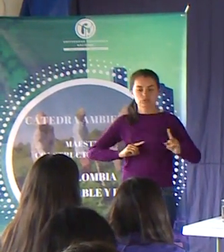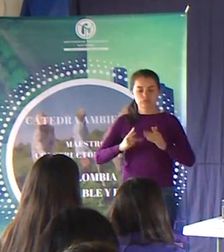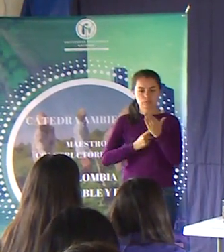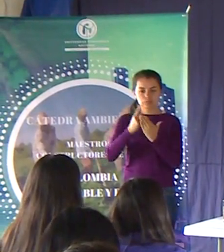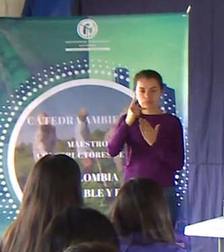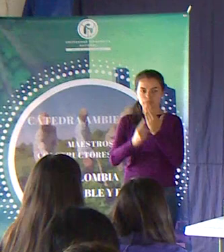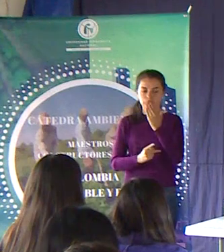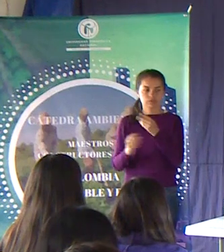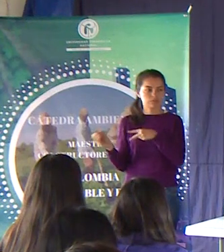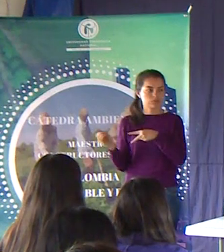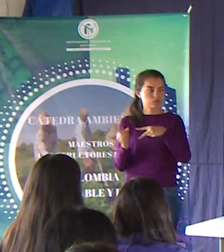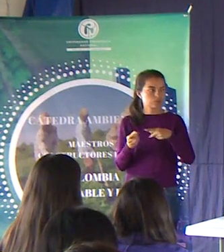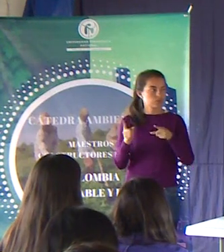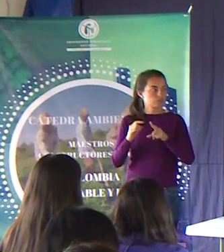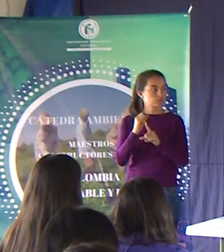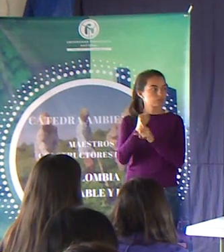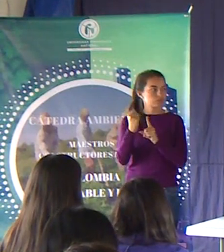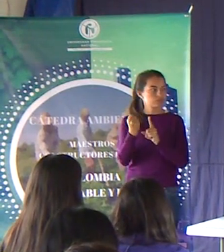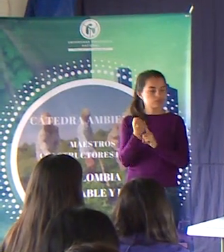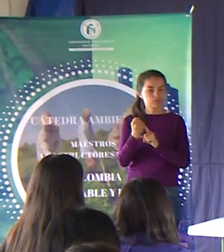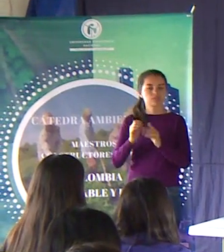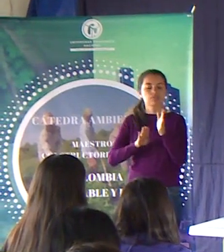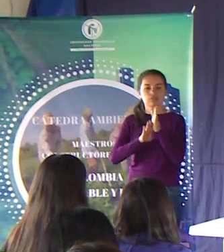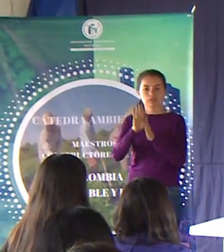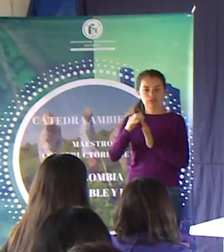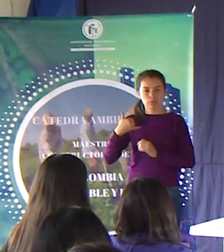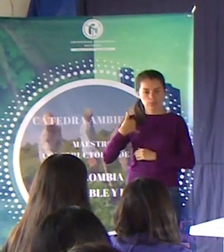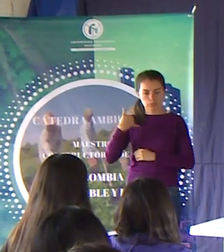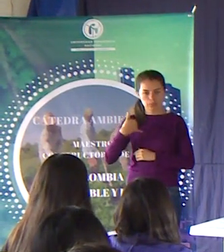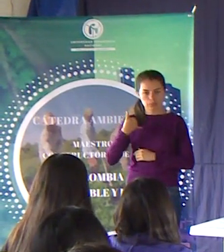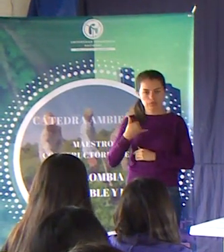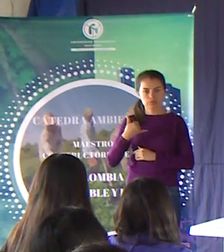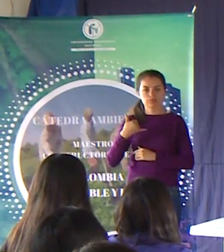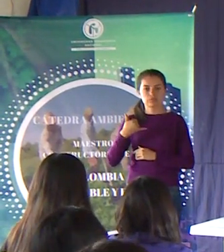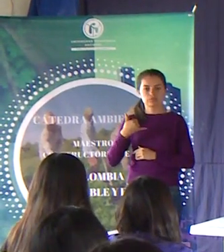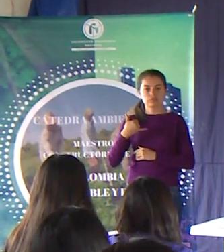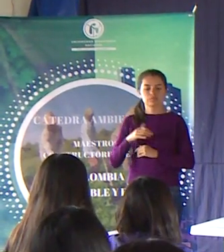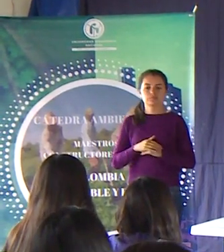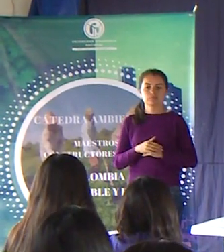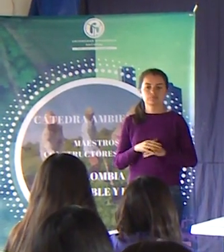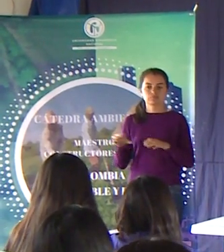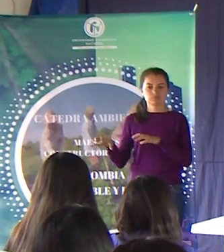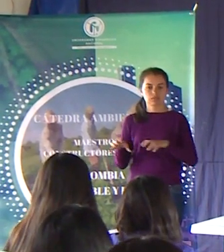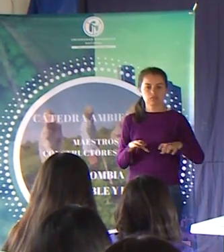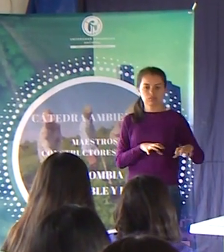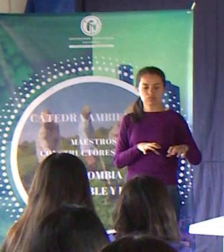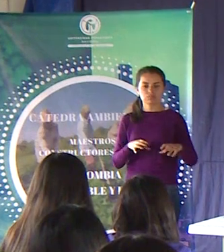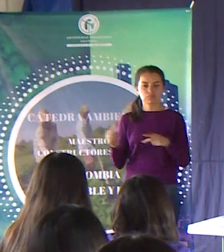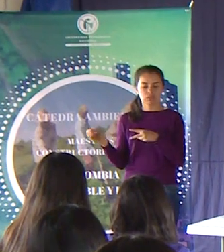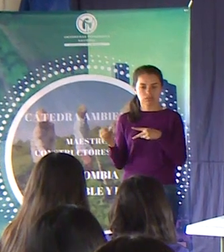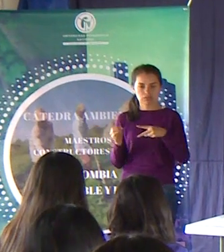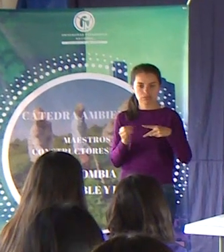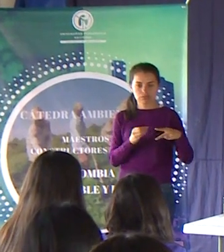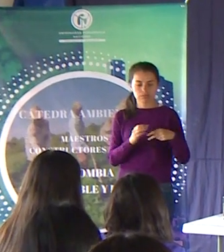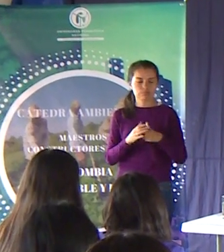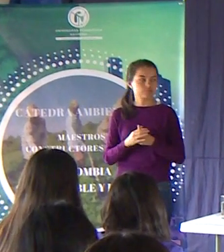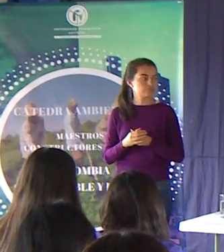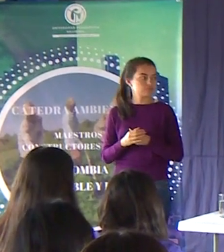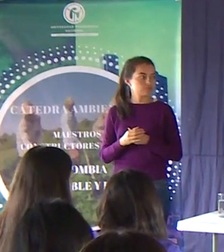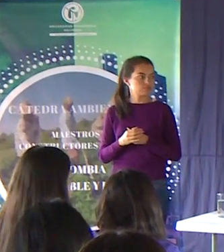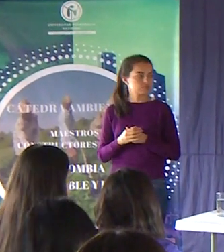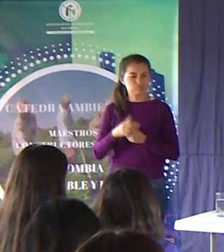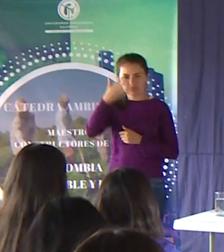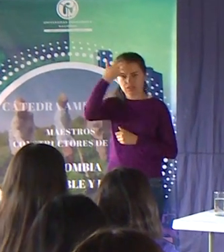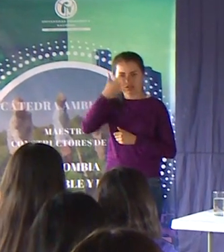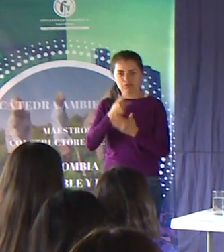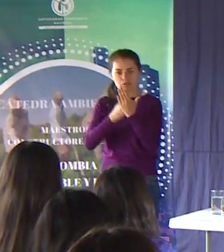proyectos educativos y sociales, desarrollo juvenil, convivencia y educación para la paz, habilidad para diseñar, desarrollar y evaluar proyectos